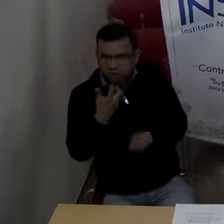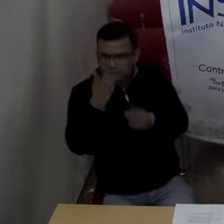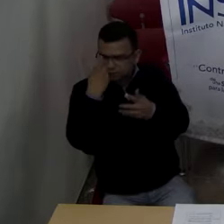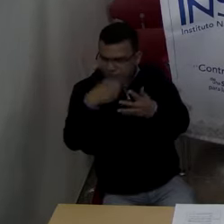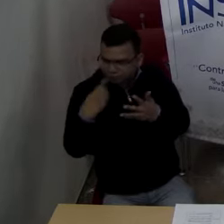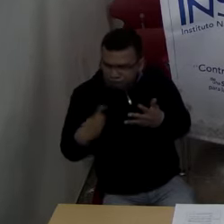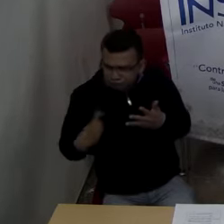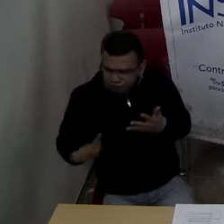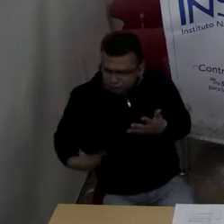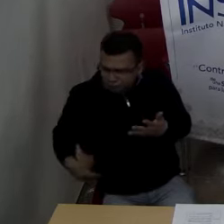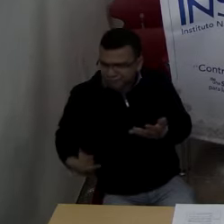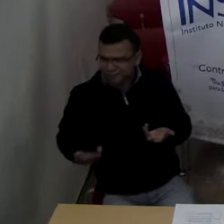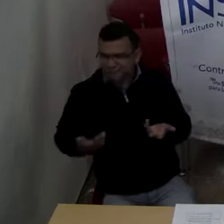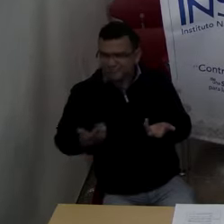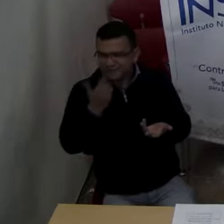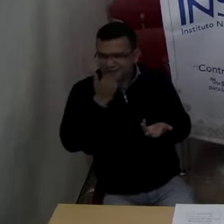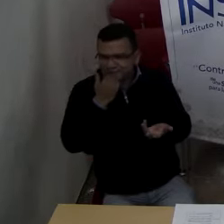rubeola, etc.